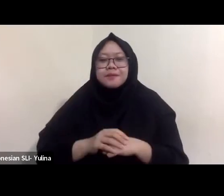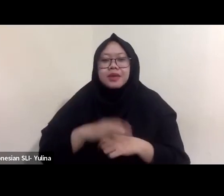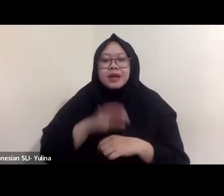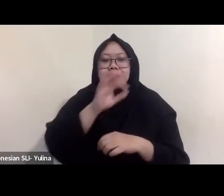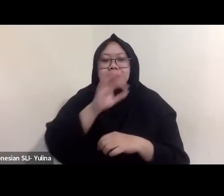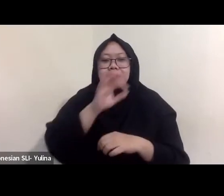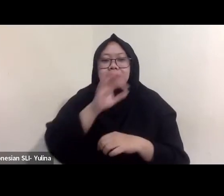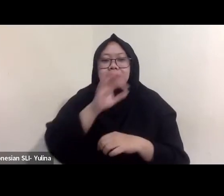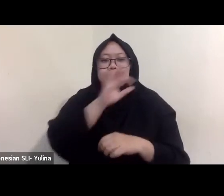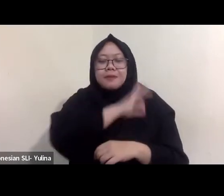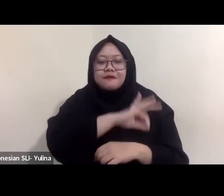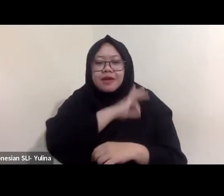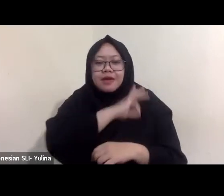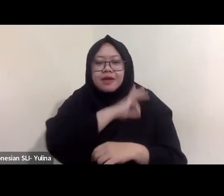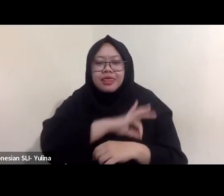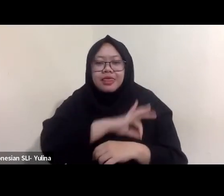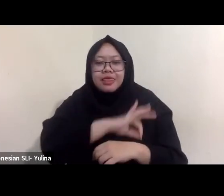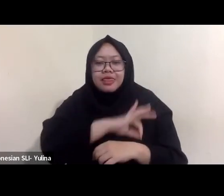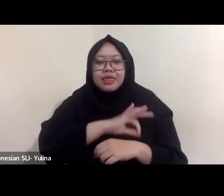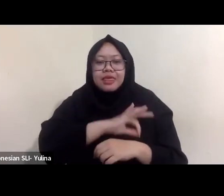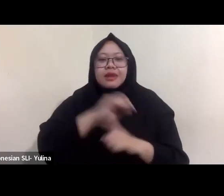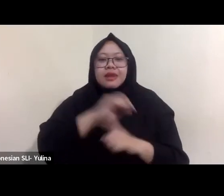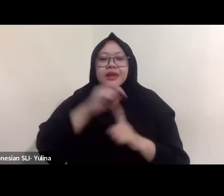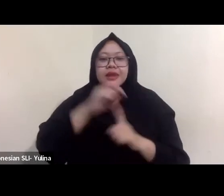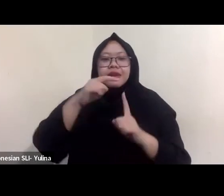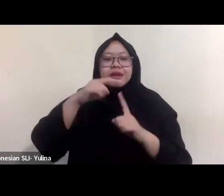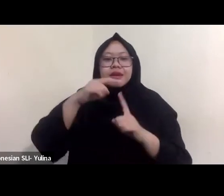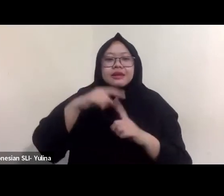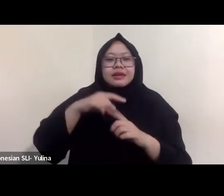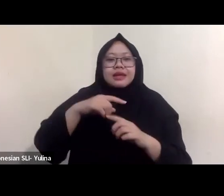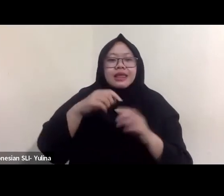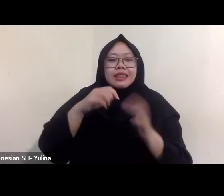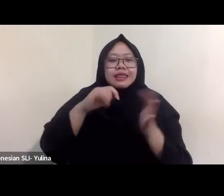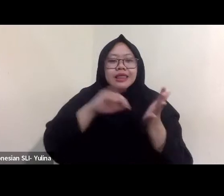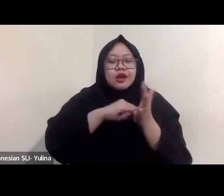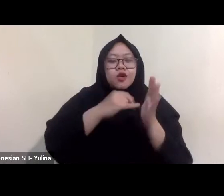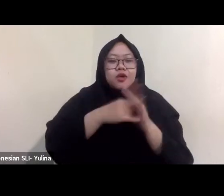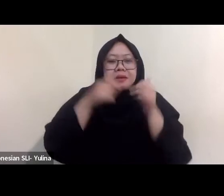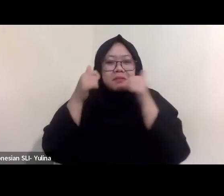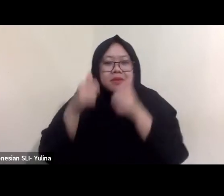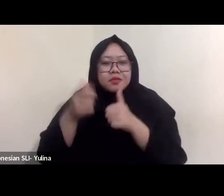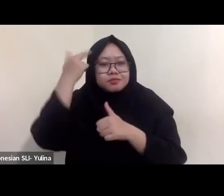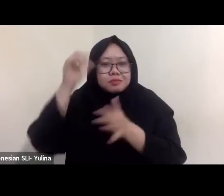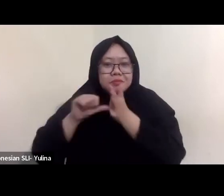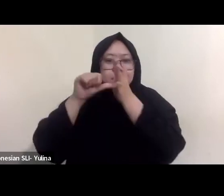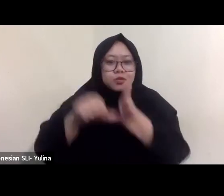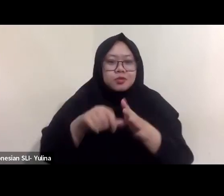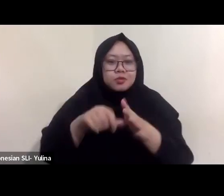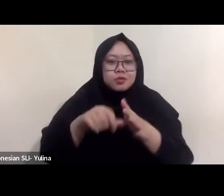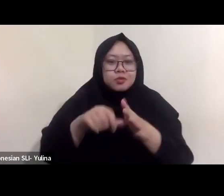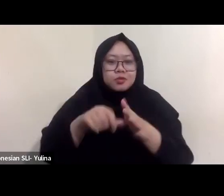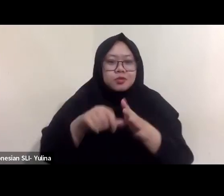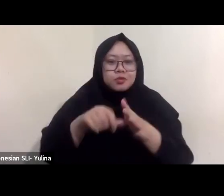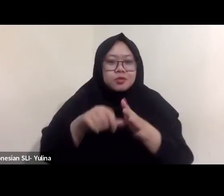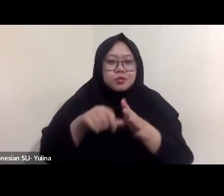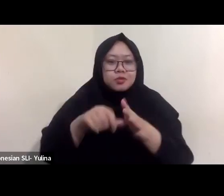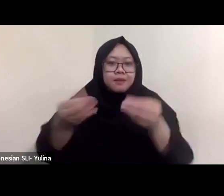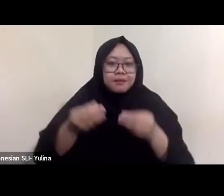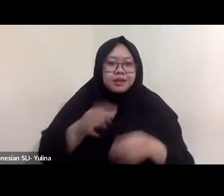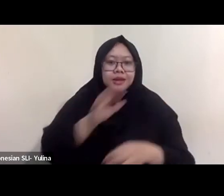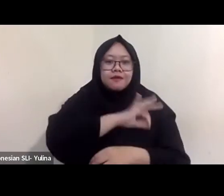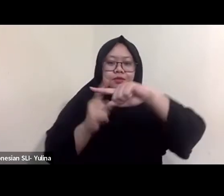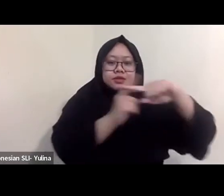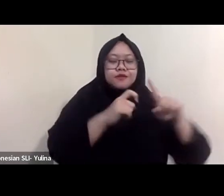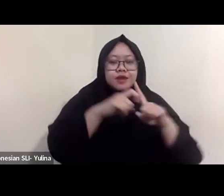baik, dapat membantu pengguna, khususnya pelajar, anak perempuan, untuk mendapatkan manfaat positif dari internet dan